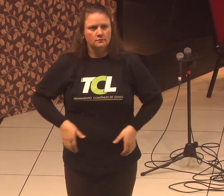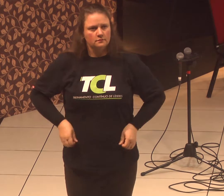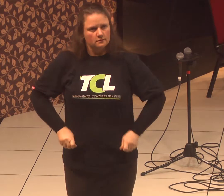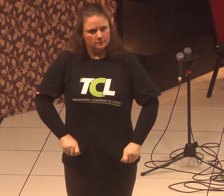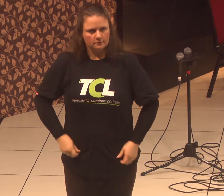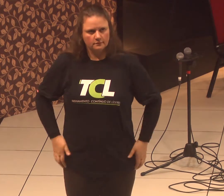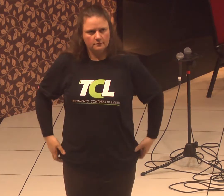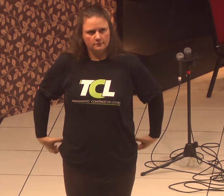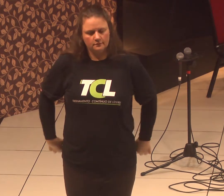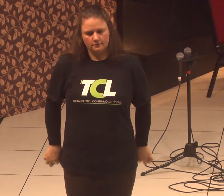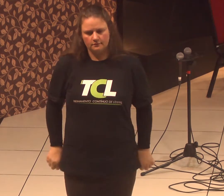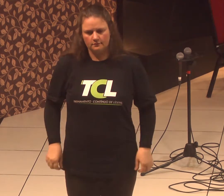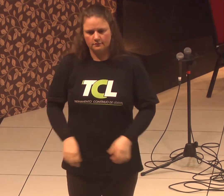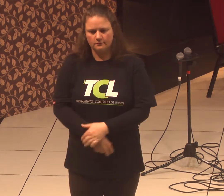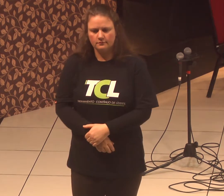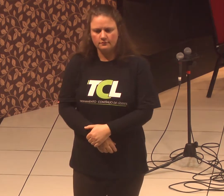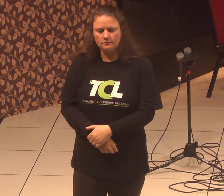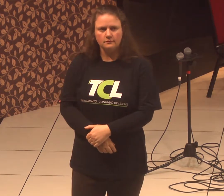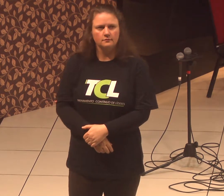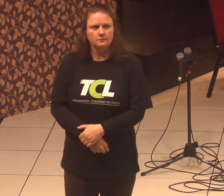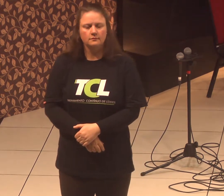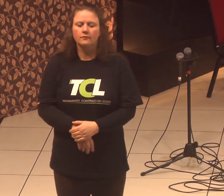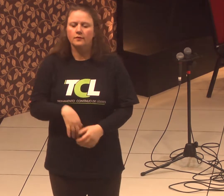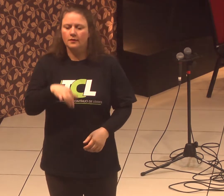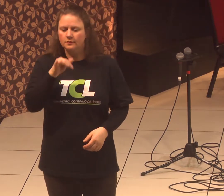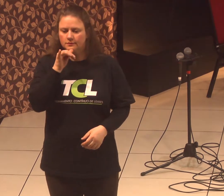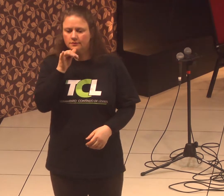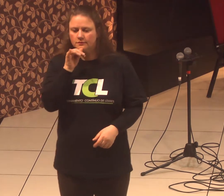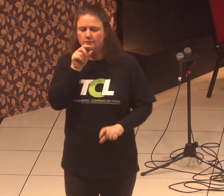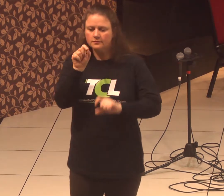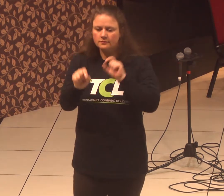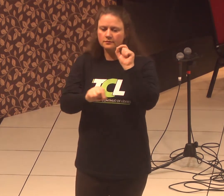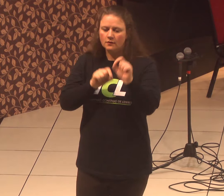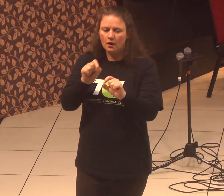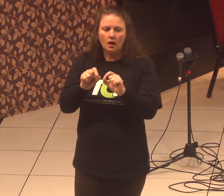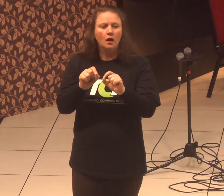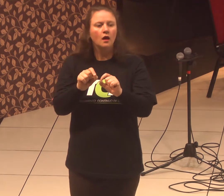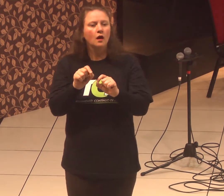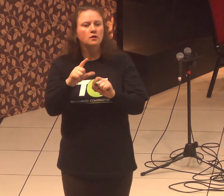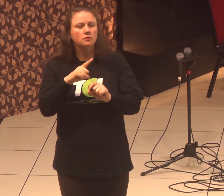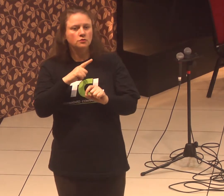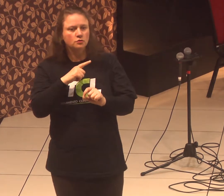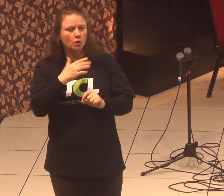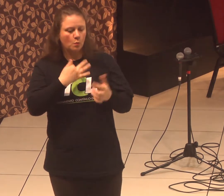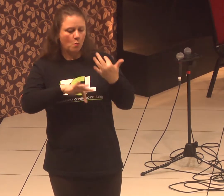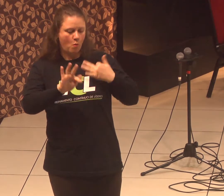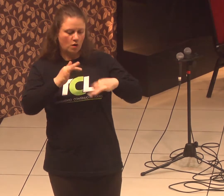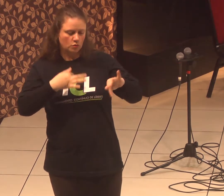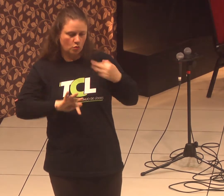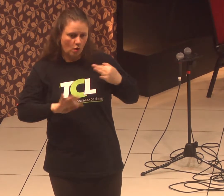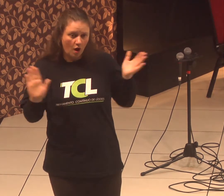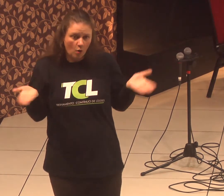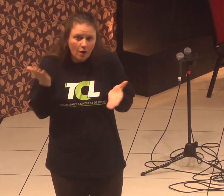Enfim, aqui nos cultos, às vezes, igual hoje eu pedi. Quem tinha uma dor não tem mais. O que isso faz? Isso